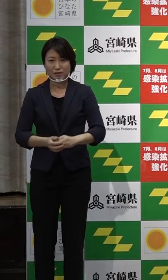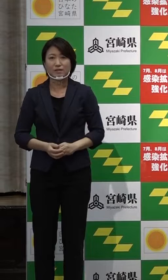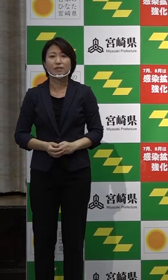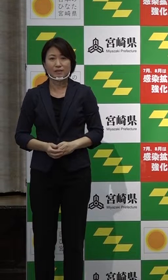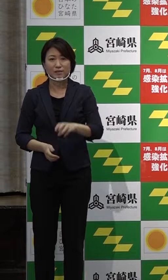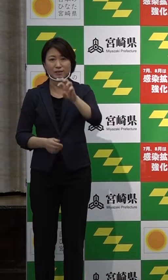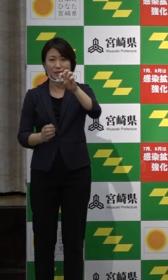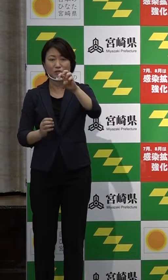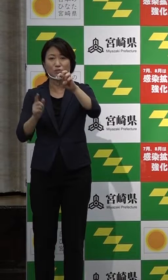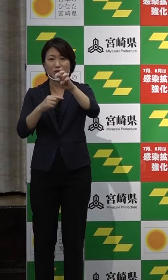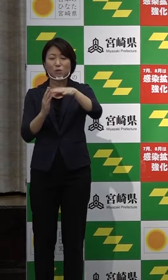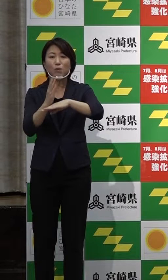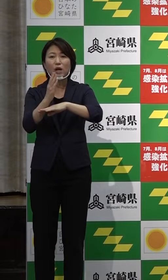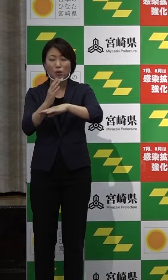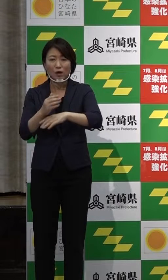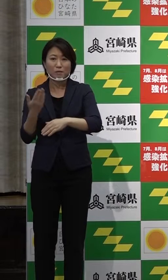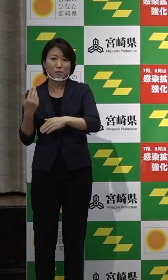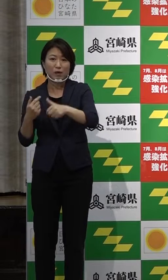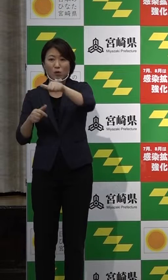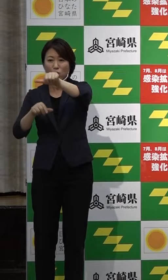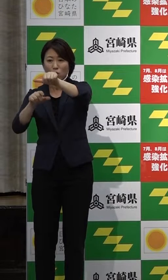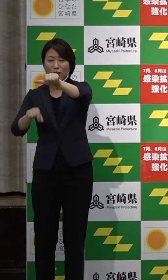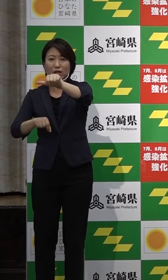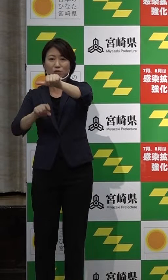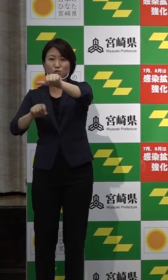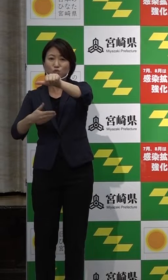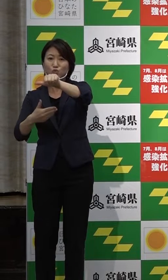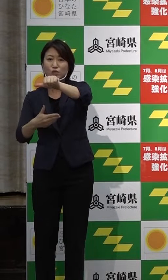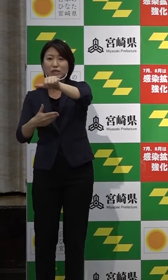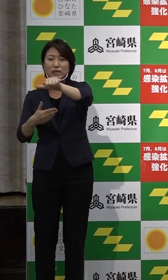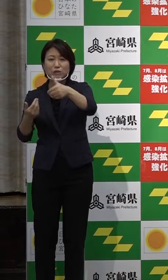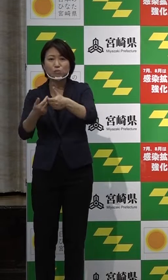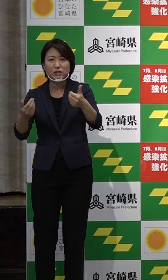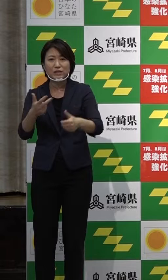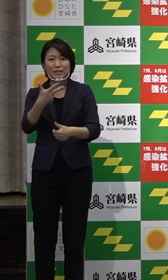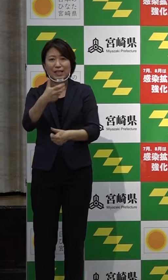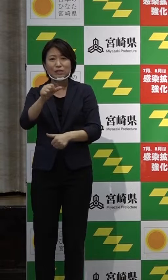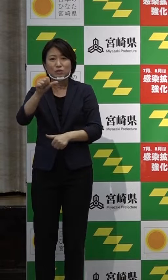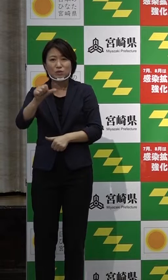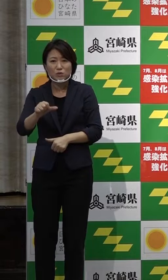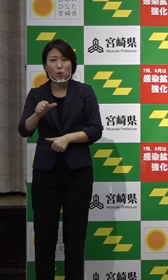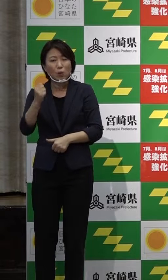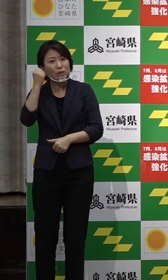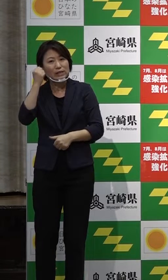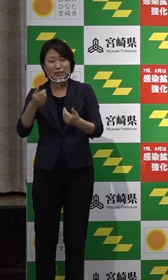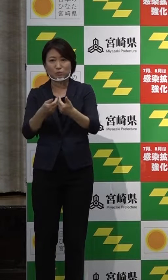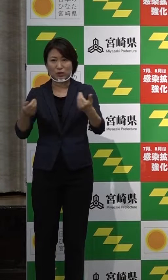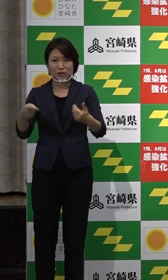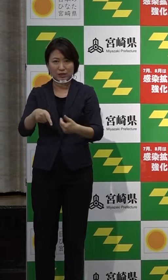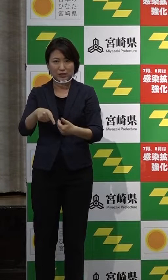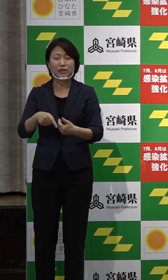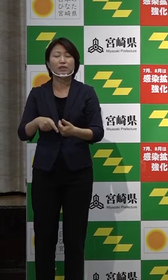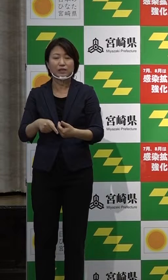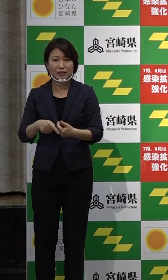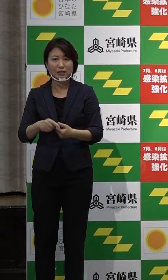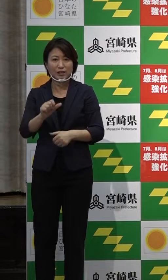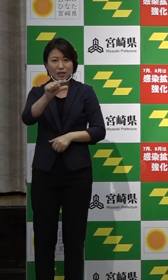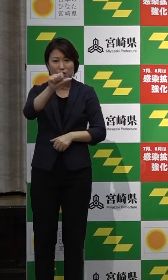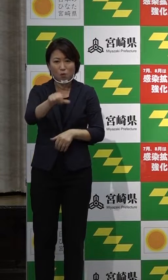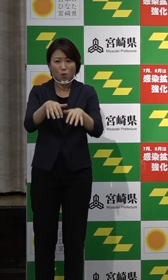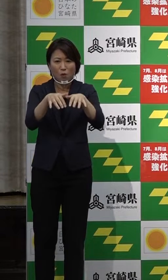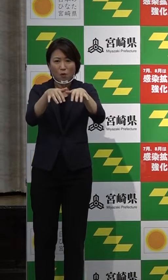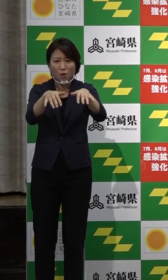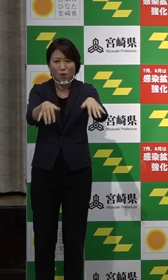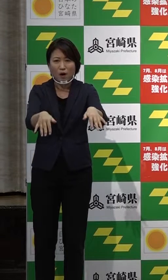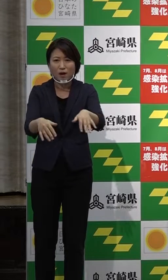30名を超えるのは5月19日以来75日ぶりということで、この厳しい第5波が本県に